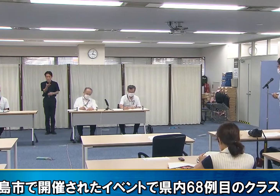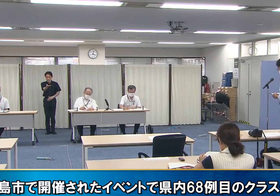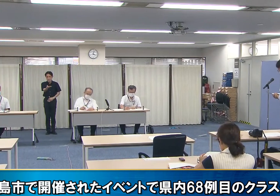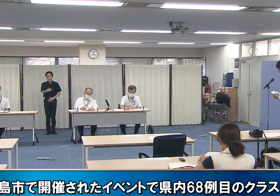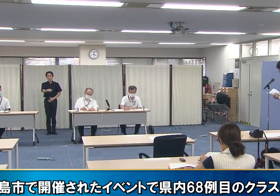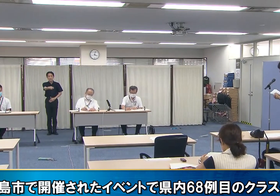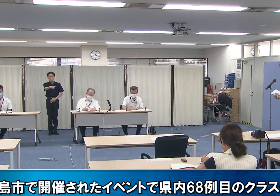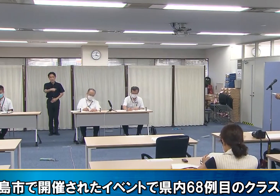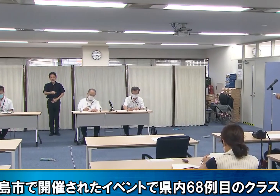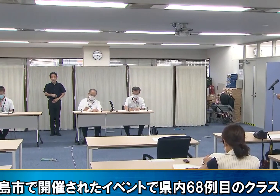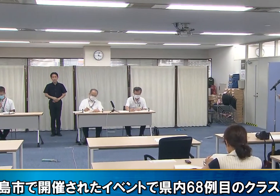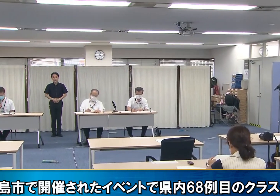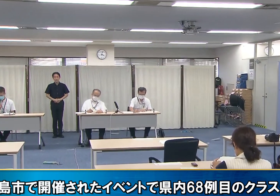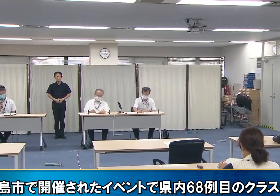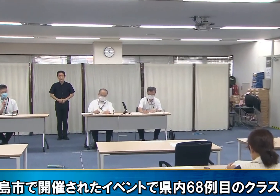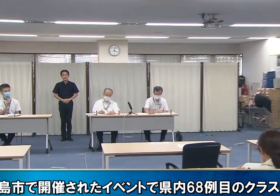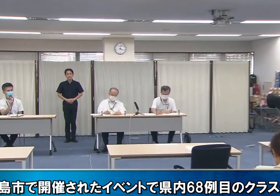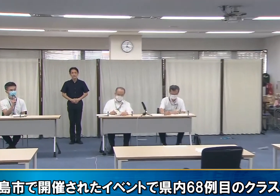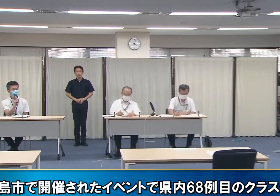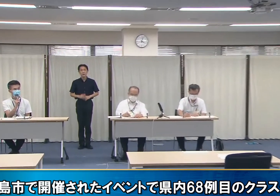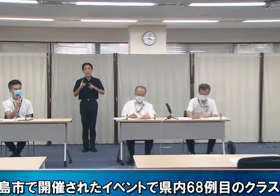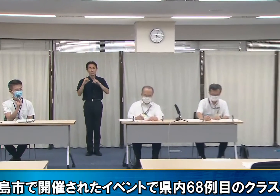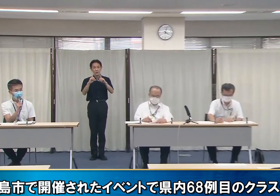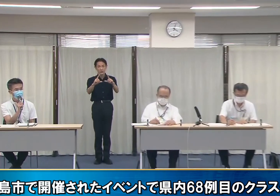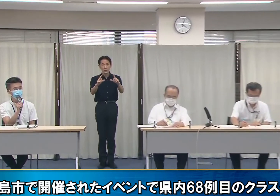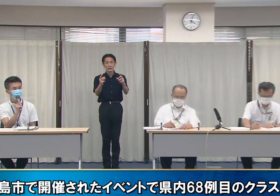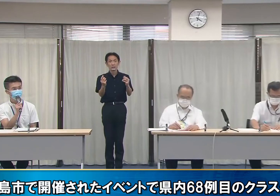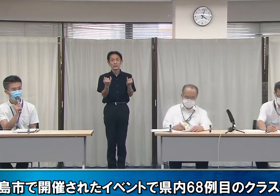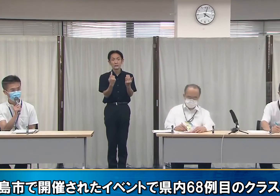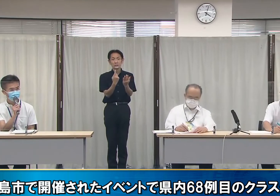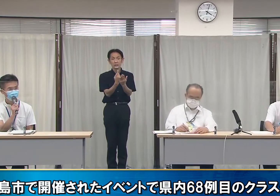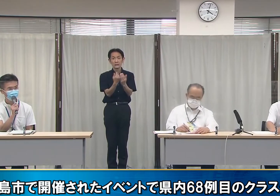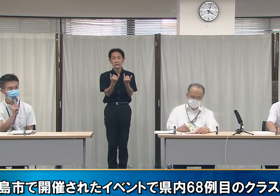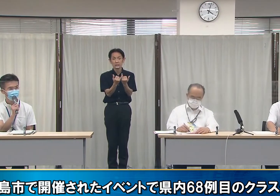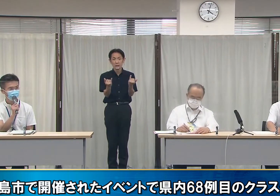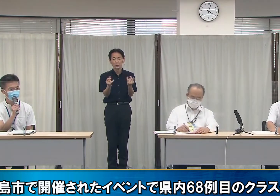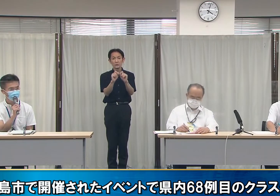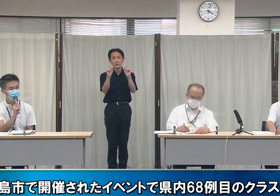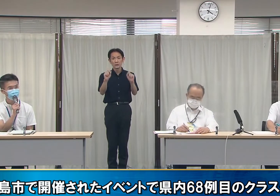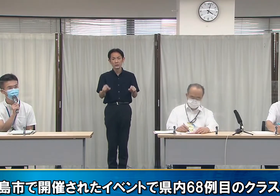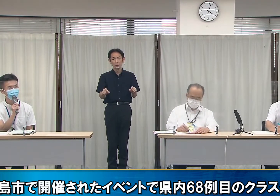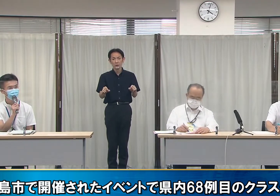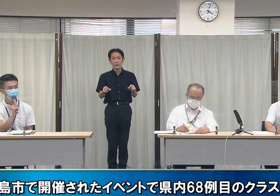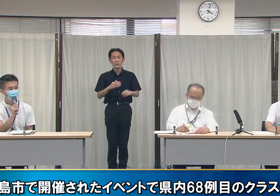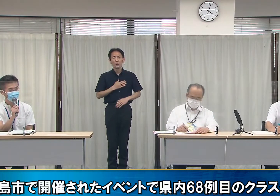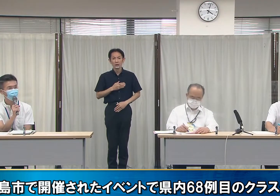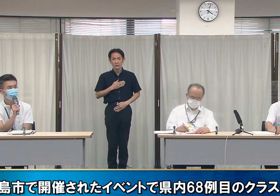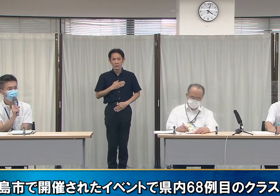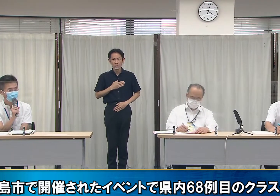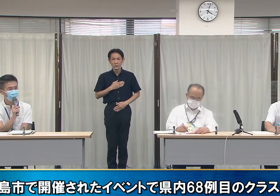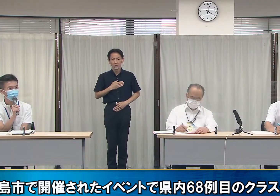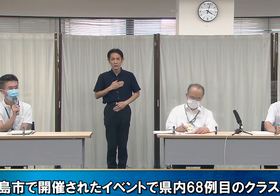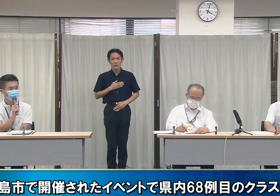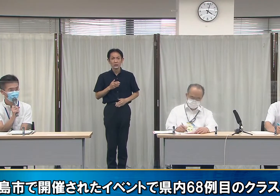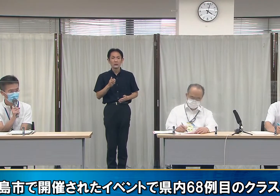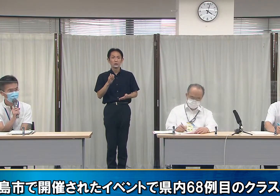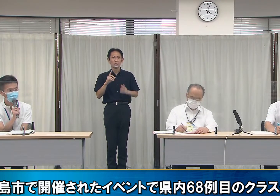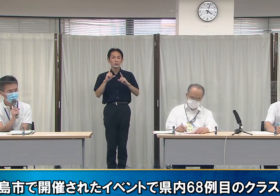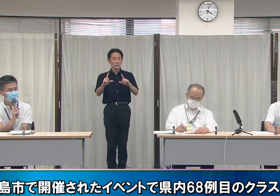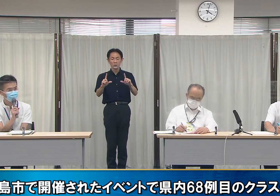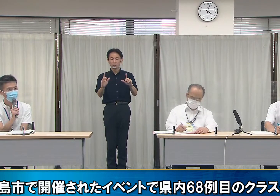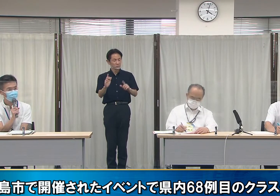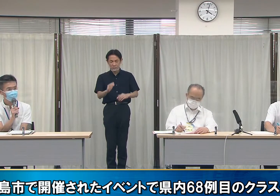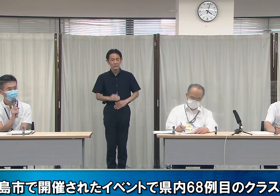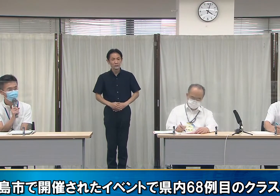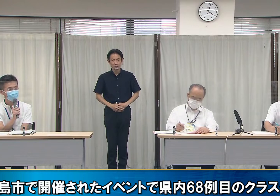ます か？はい、参加者につきましては、すみません、特定につながることから非公表とさせていただい